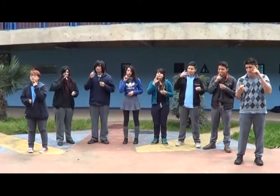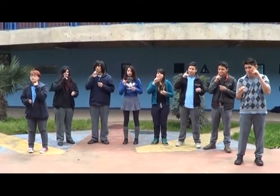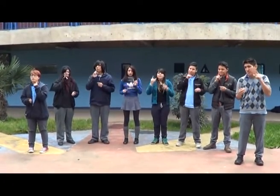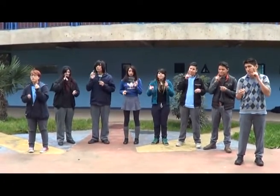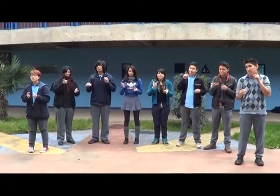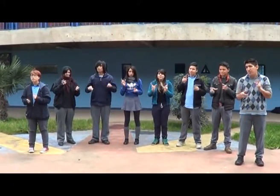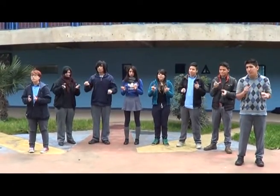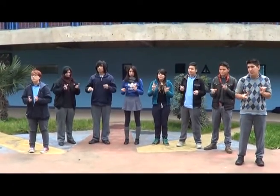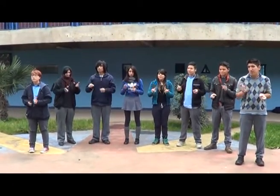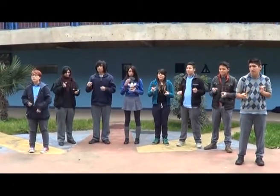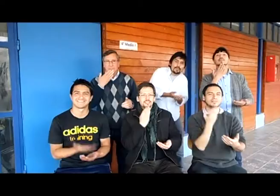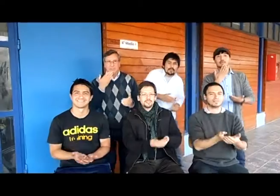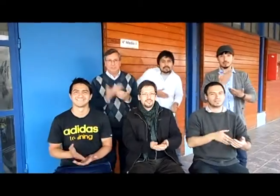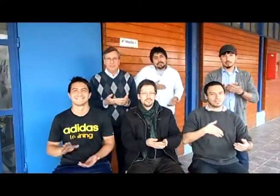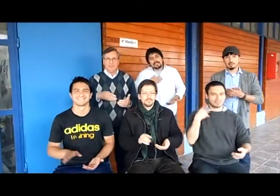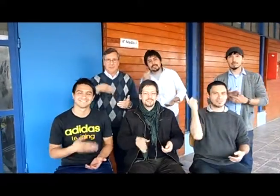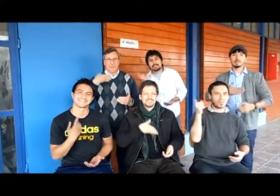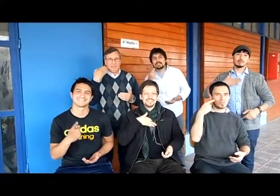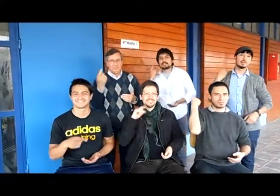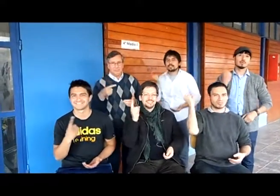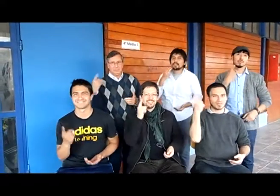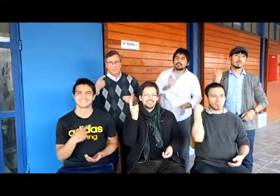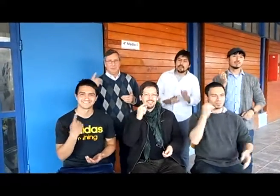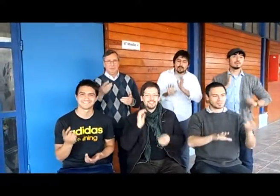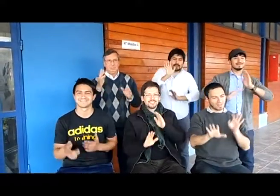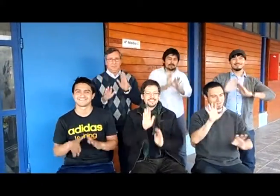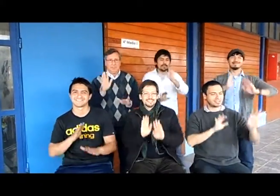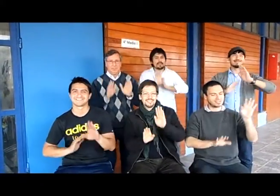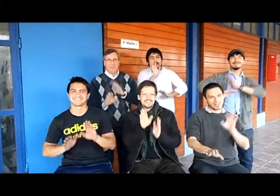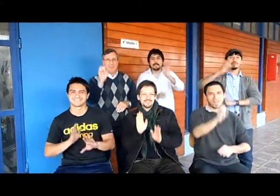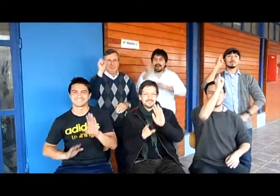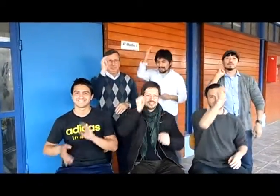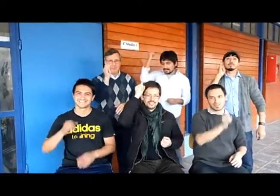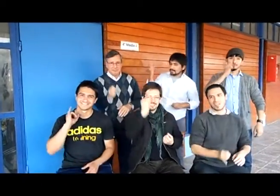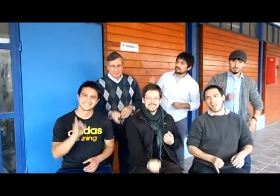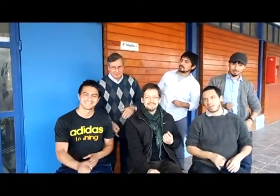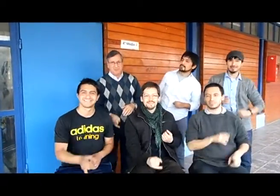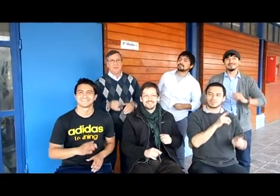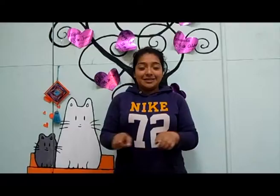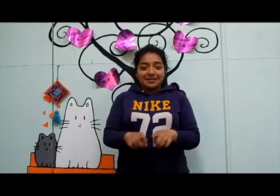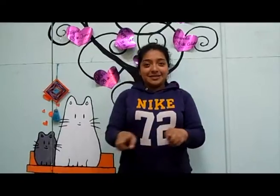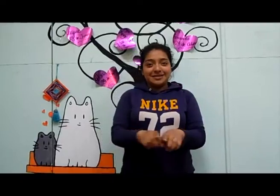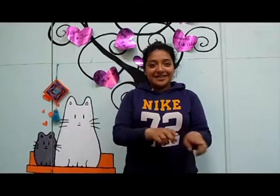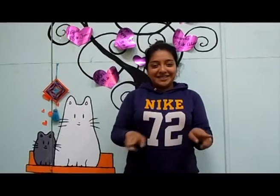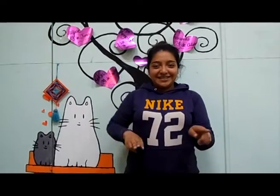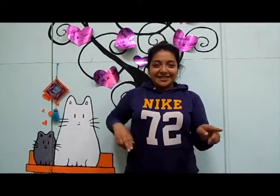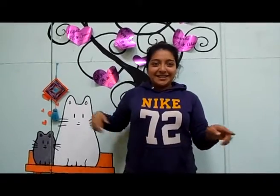Luces que tiene la gente, y cuando me sienta solo, me cuidarán para siempre. Como un río